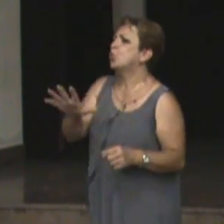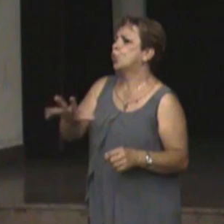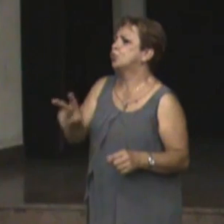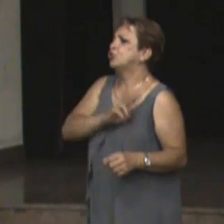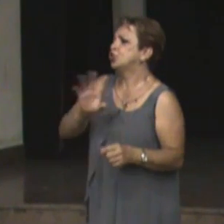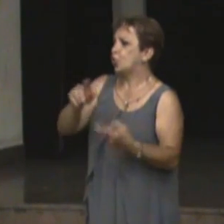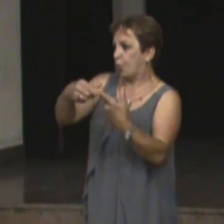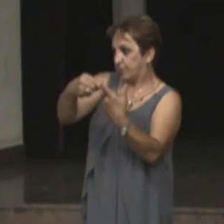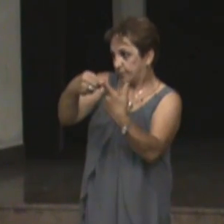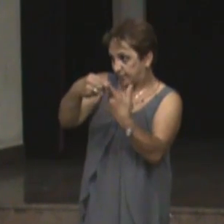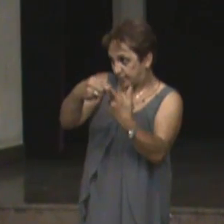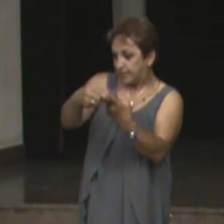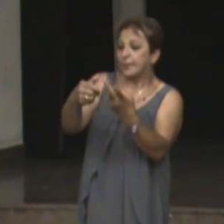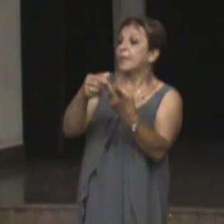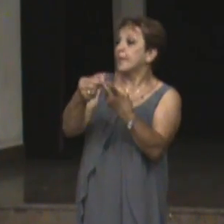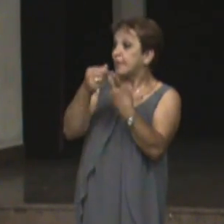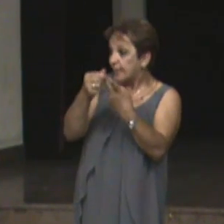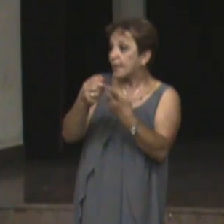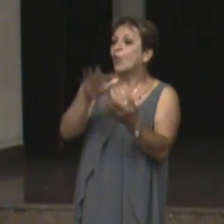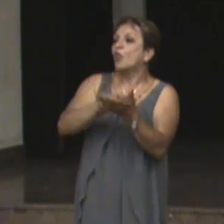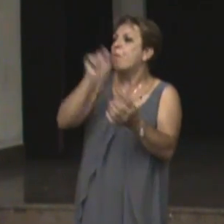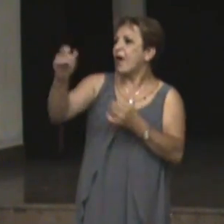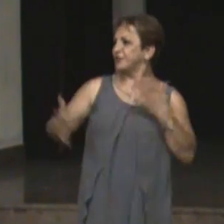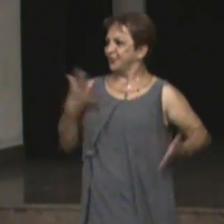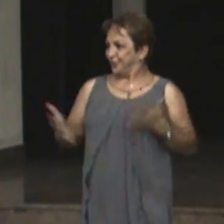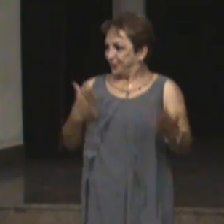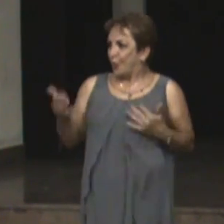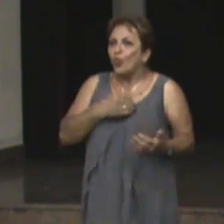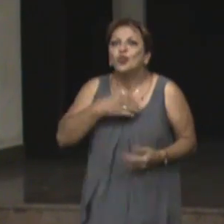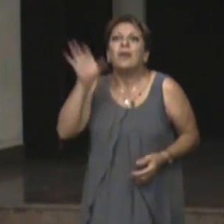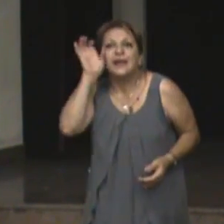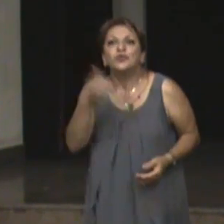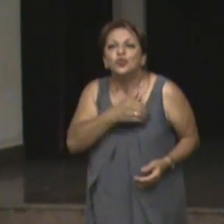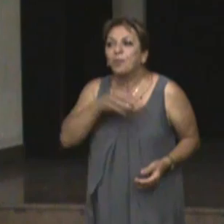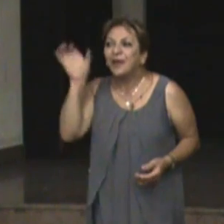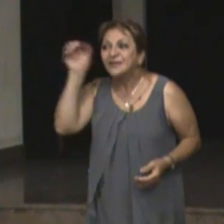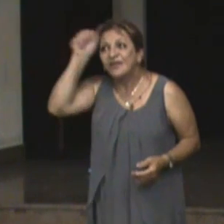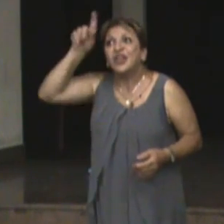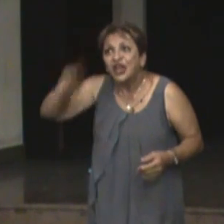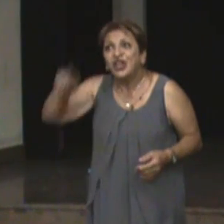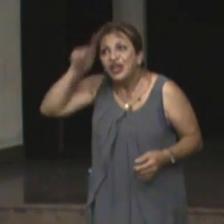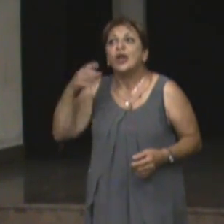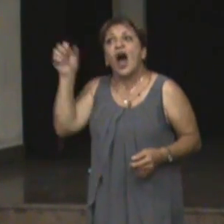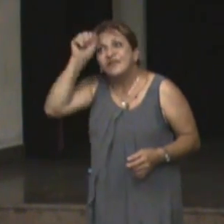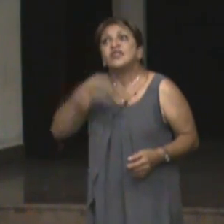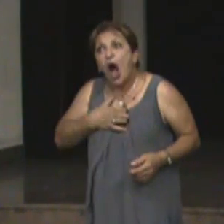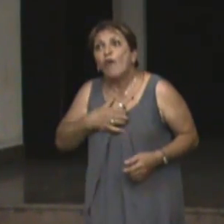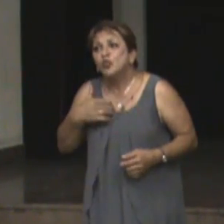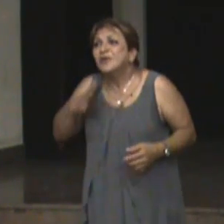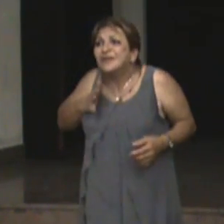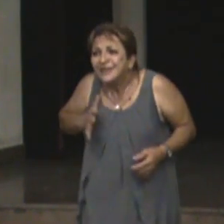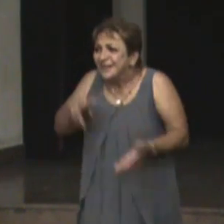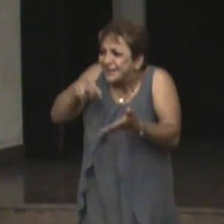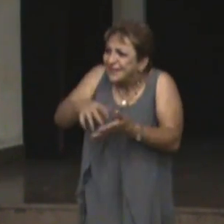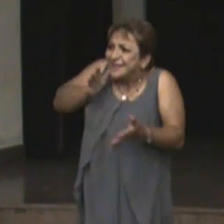Մարդ, ով ոգևորված է Աստծո խոսքը լսելիս, որտեղ գիտի, որ դա կարևոր է, գիտի, որ